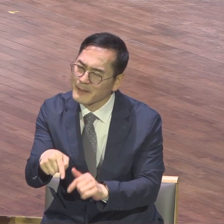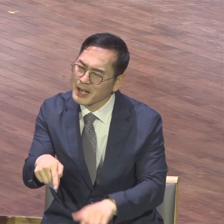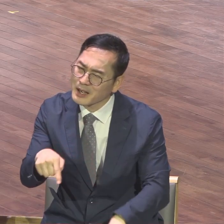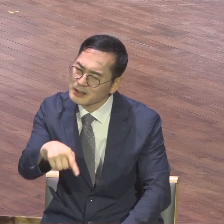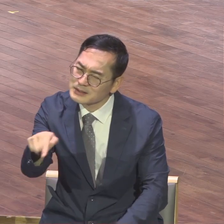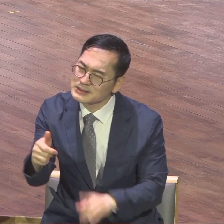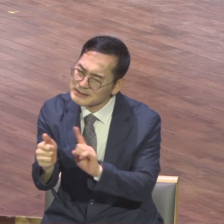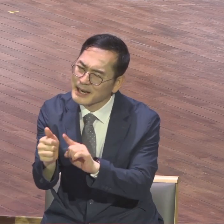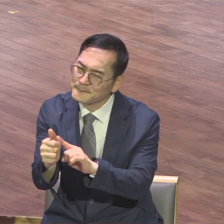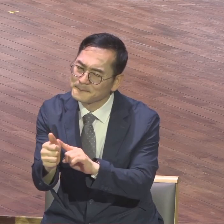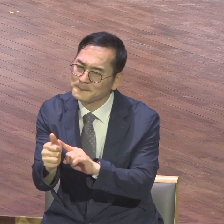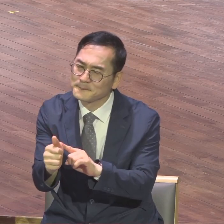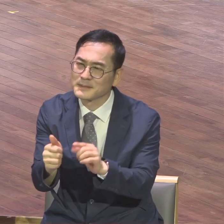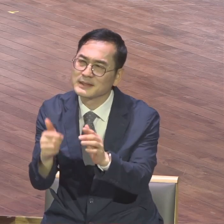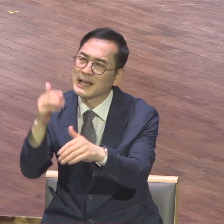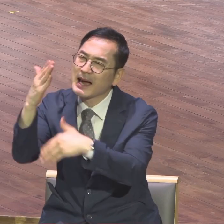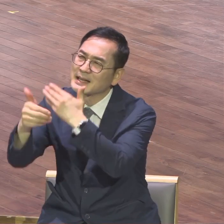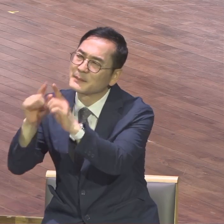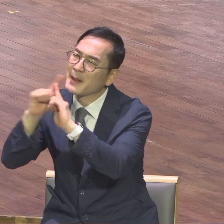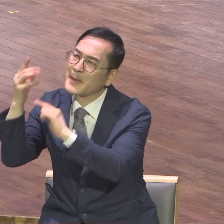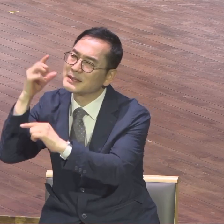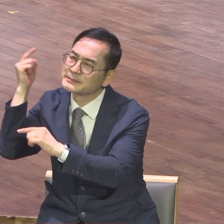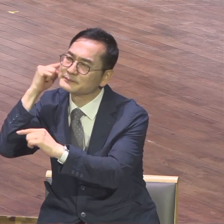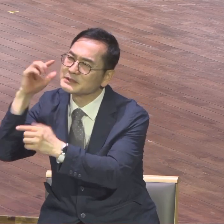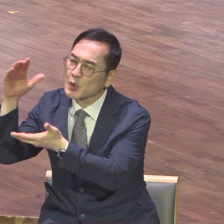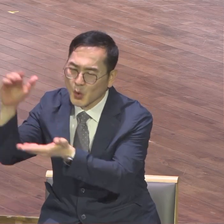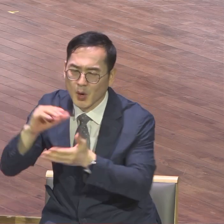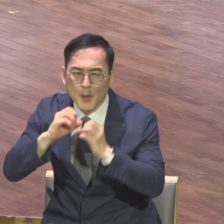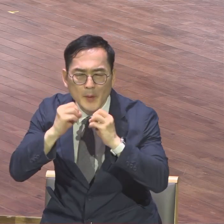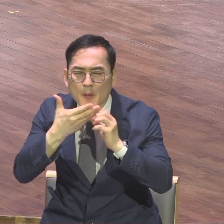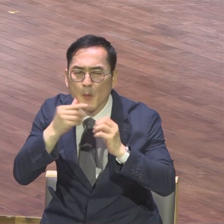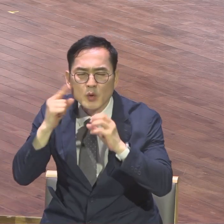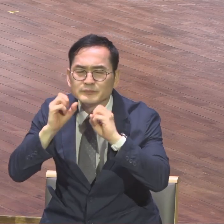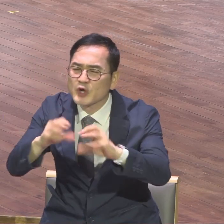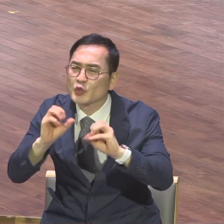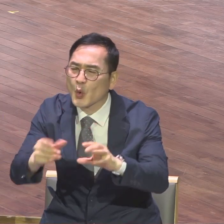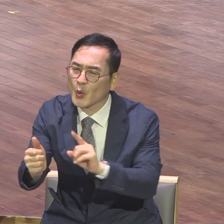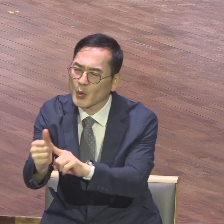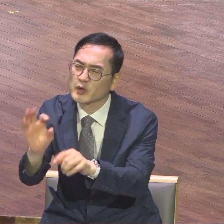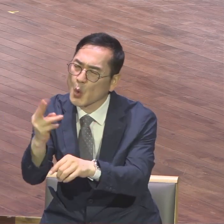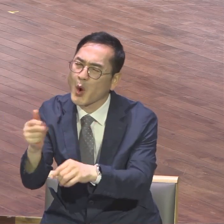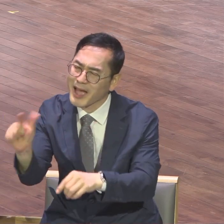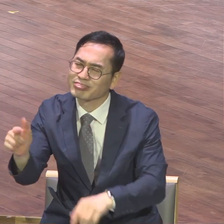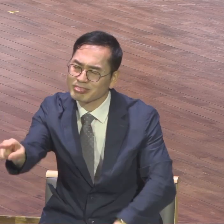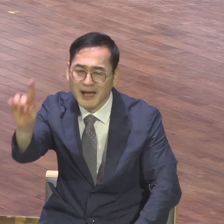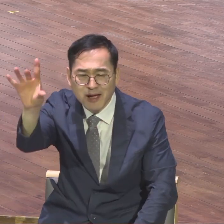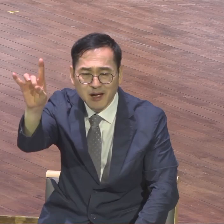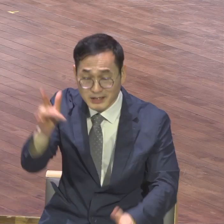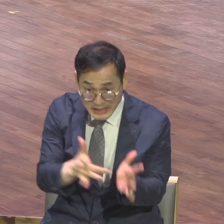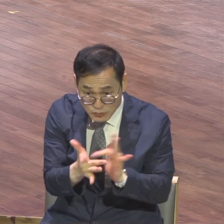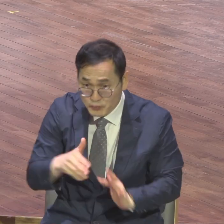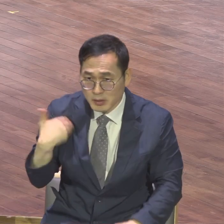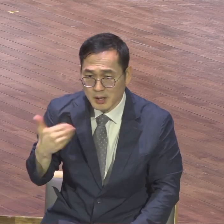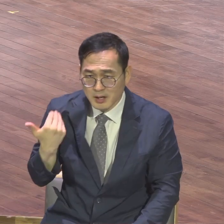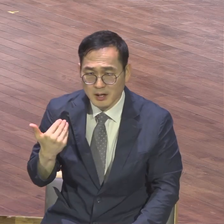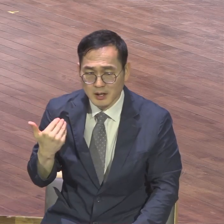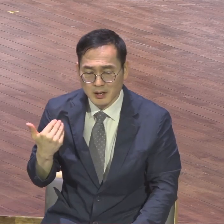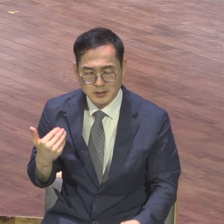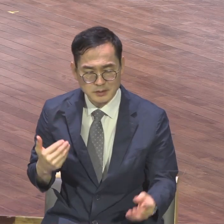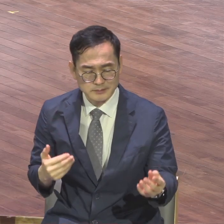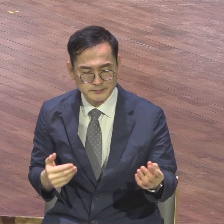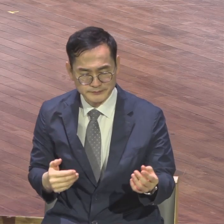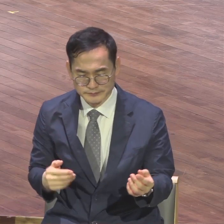못한 상태에 있어요. 그래서 이 브리스가 부부가 조용히 불러가지고 이 예수가 그리스도인